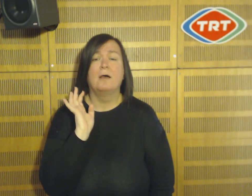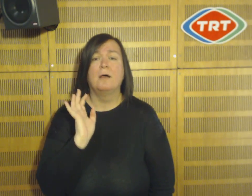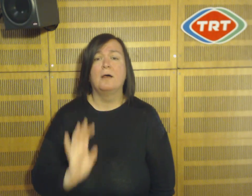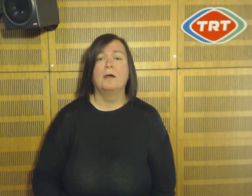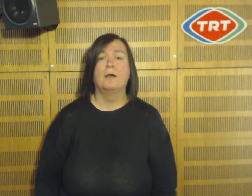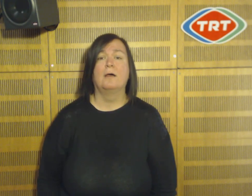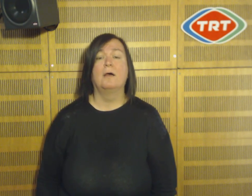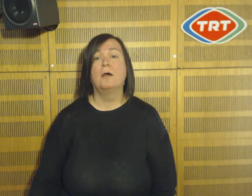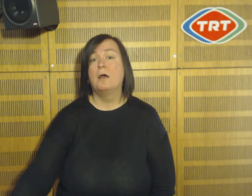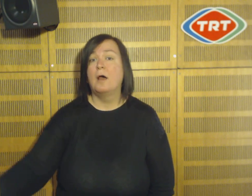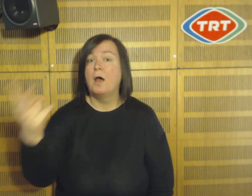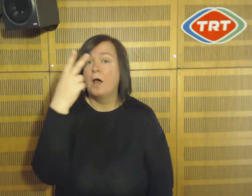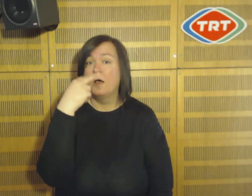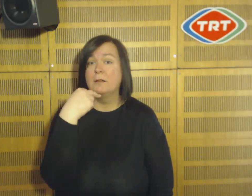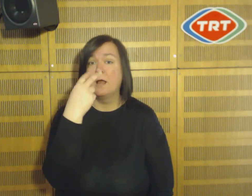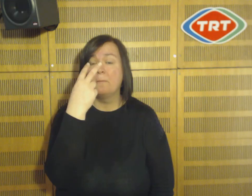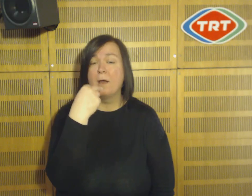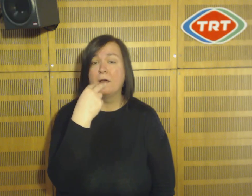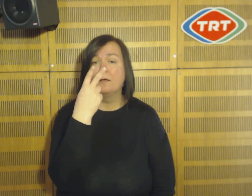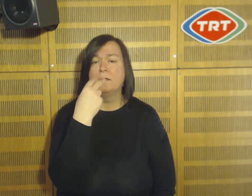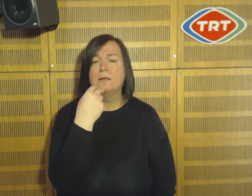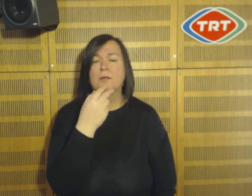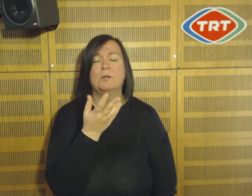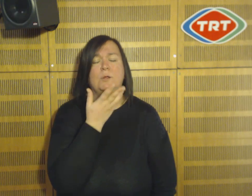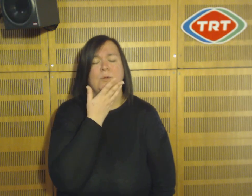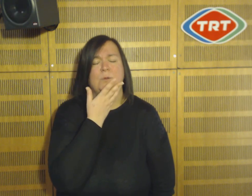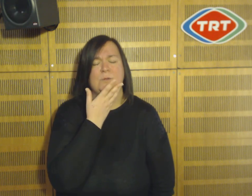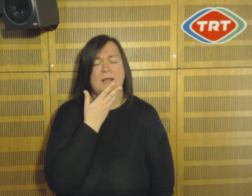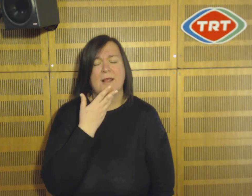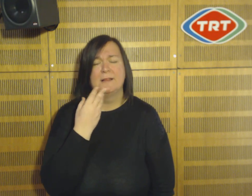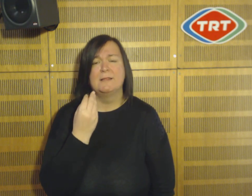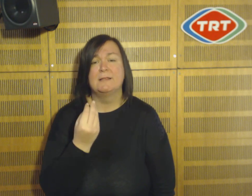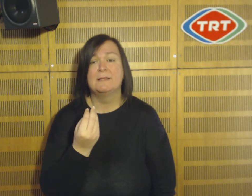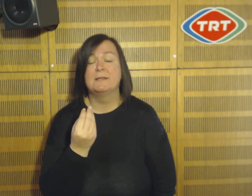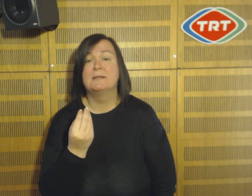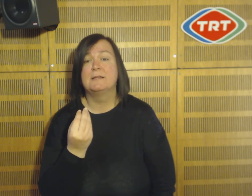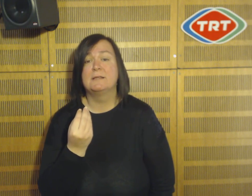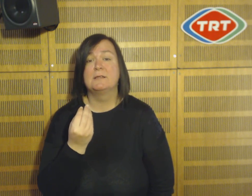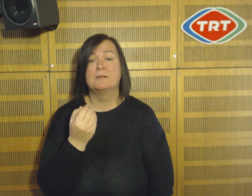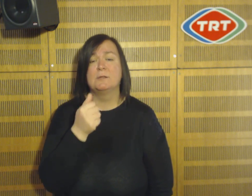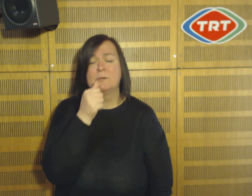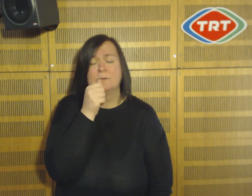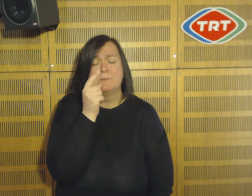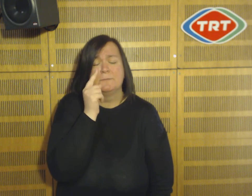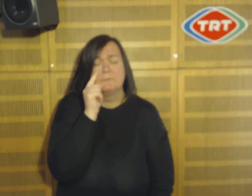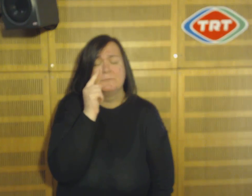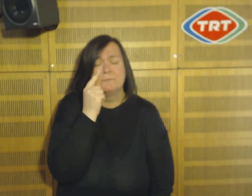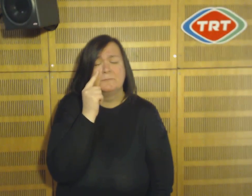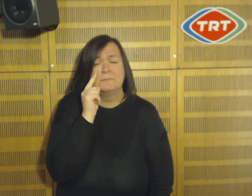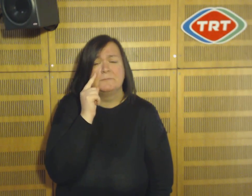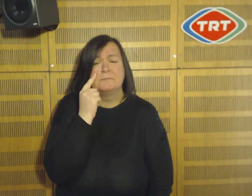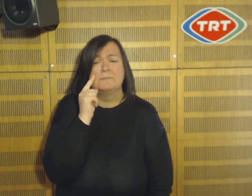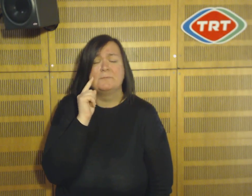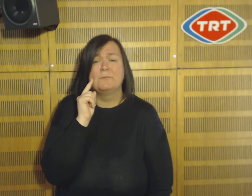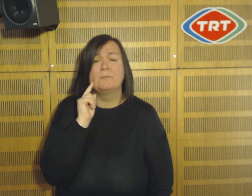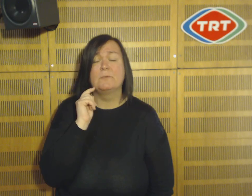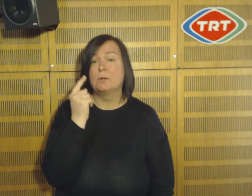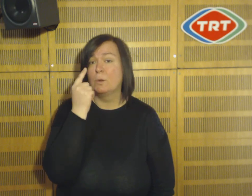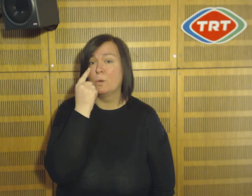utanma Ağlamak güzeldir süzülürken yaşlar